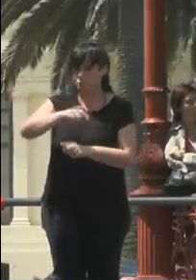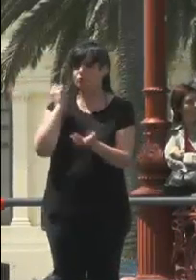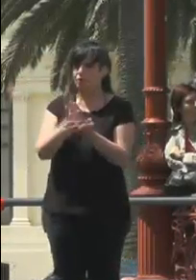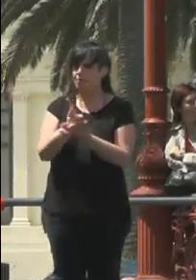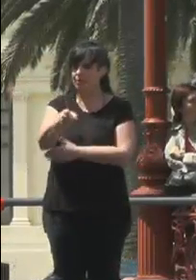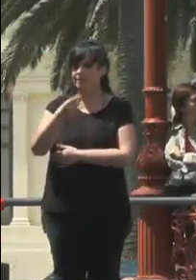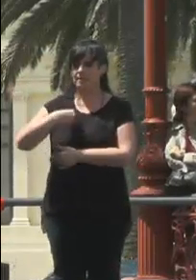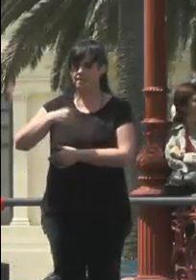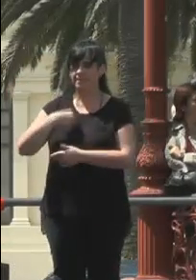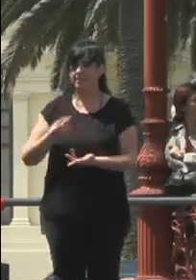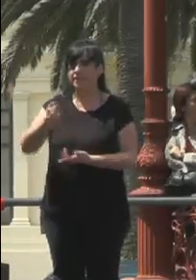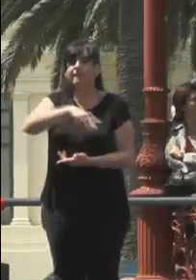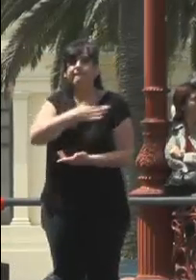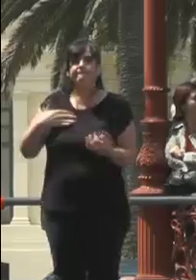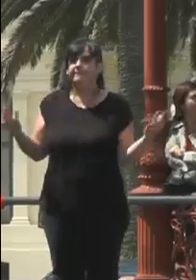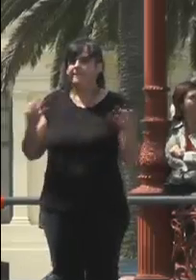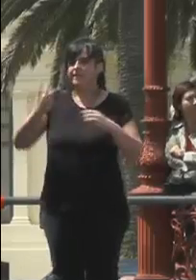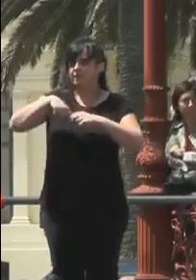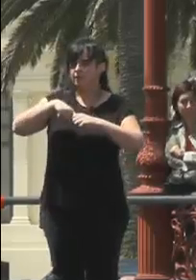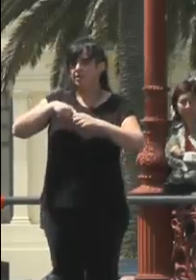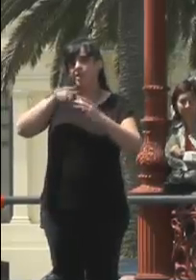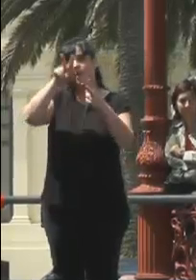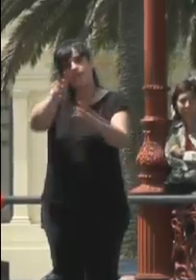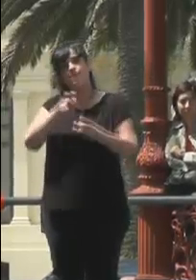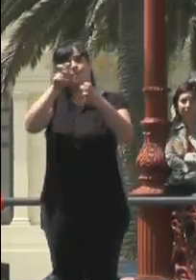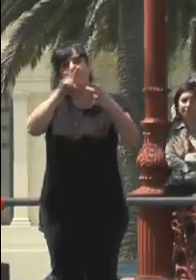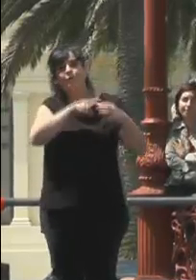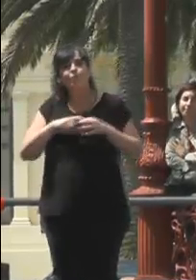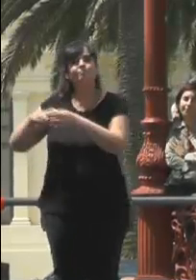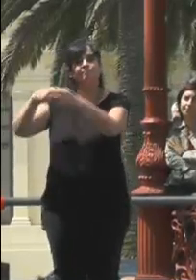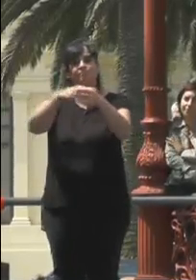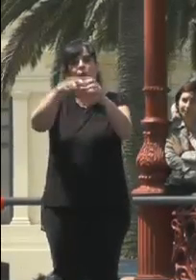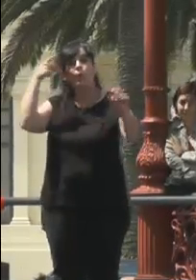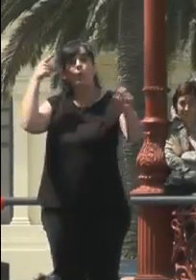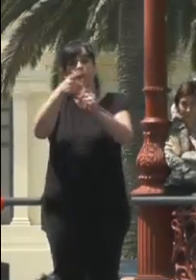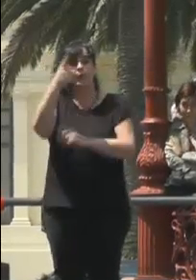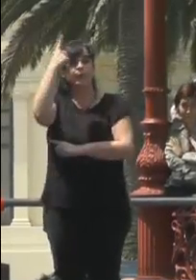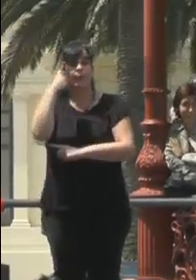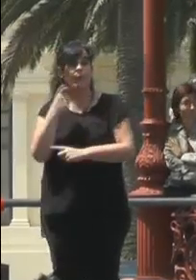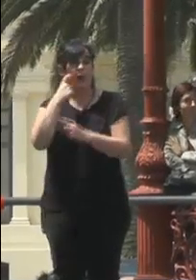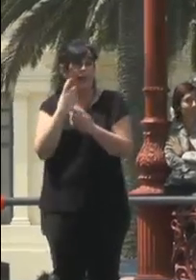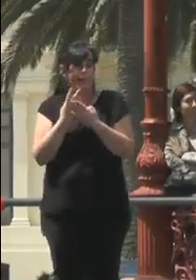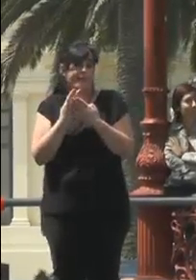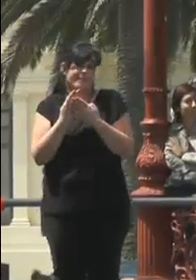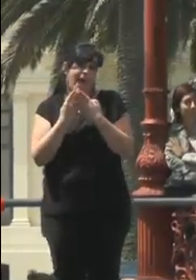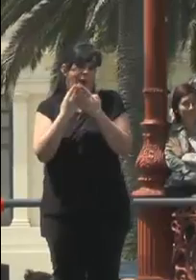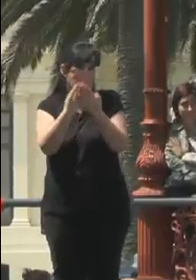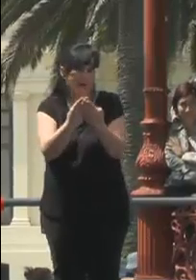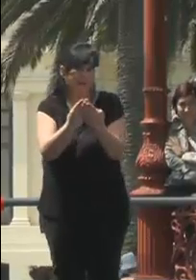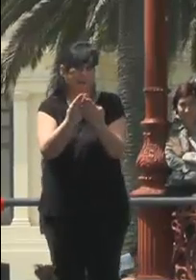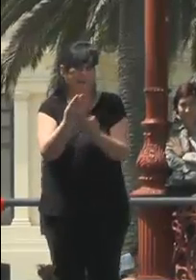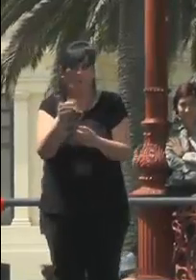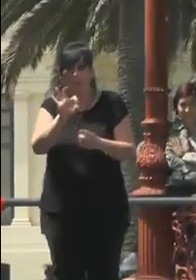xogar. Queremos un imposto de solidaridade para que Nova Galicia Banco, as antigas caixas que